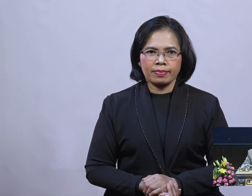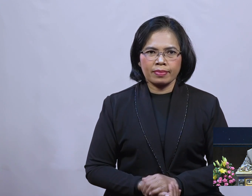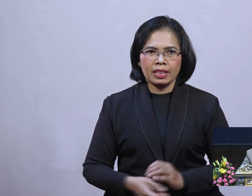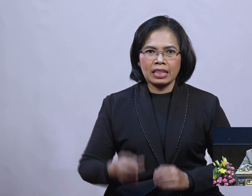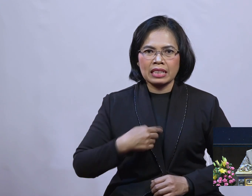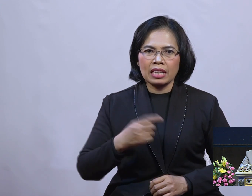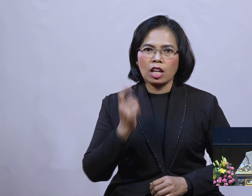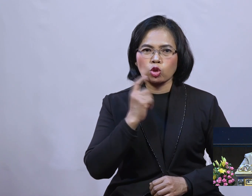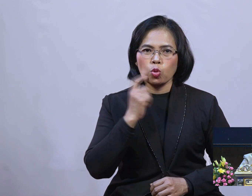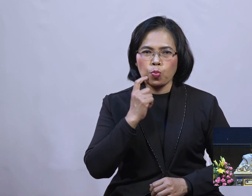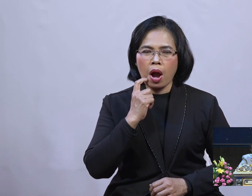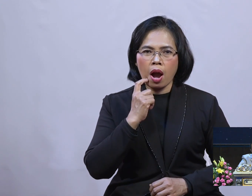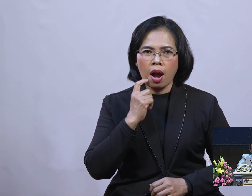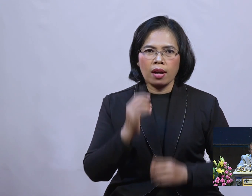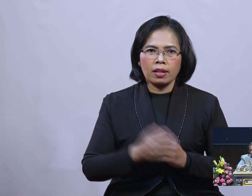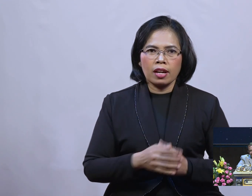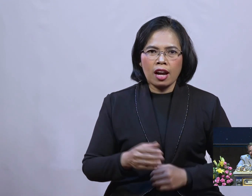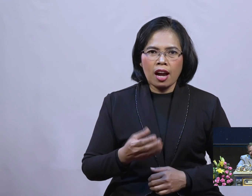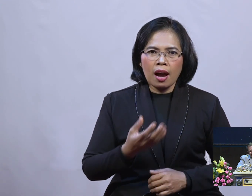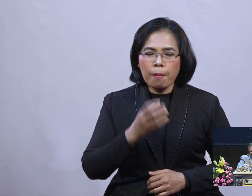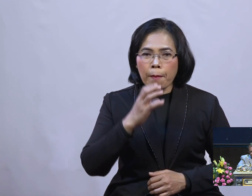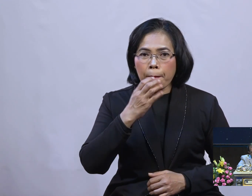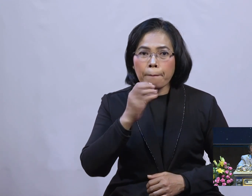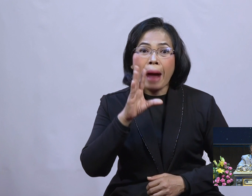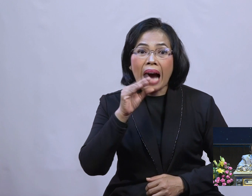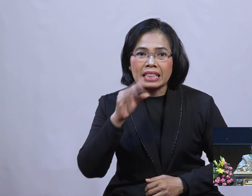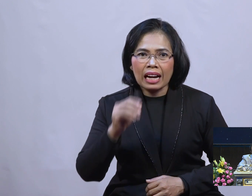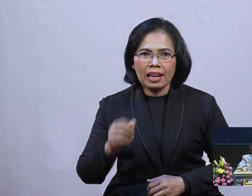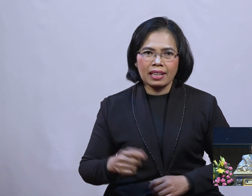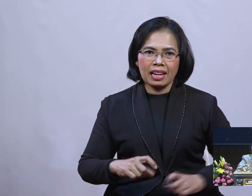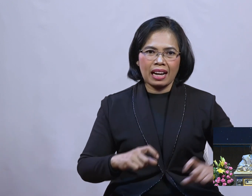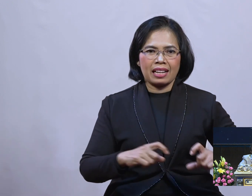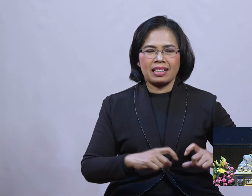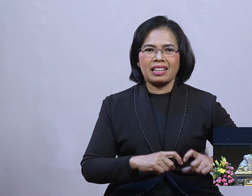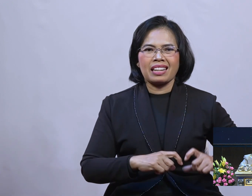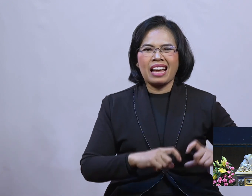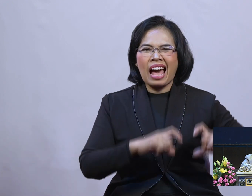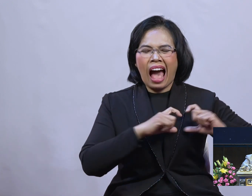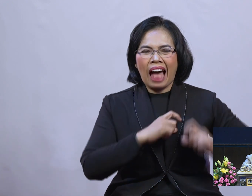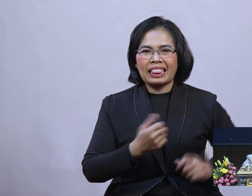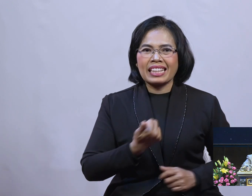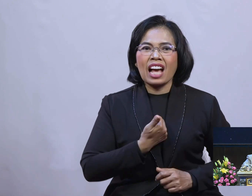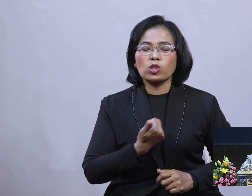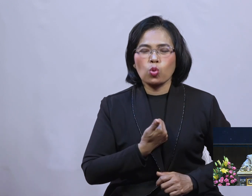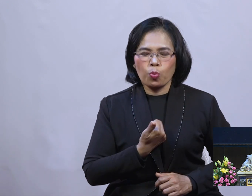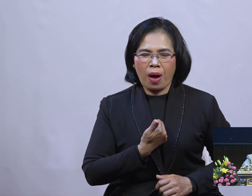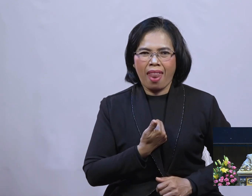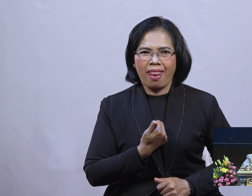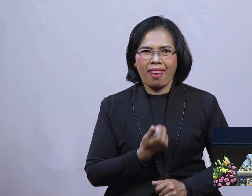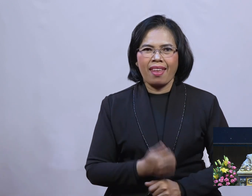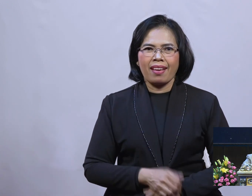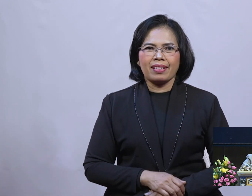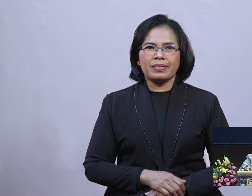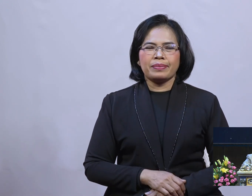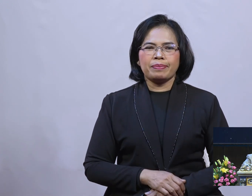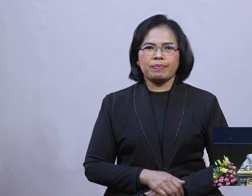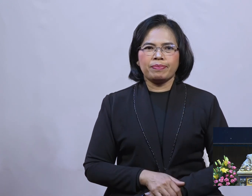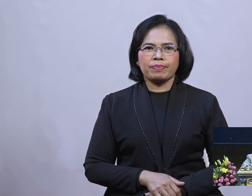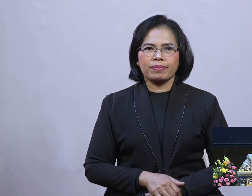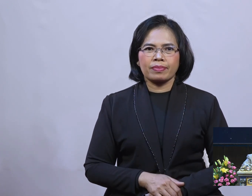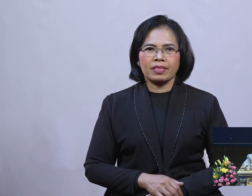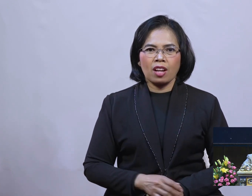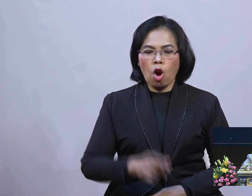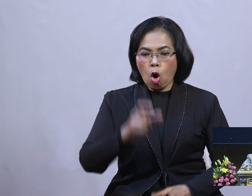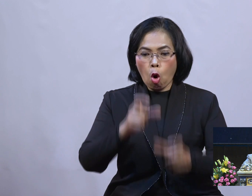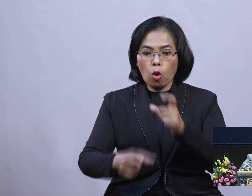ini saya coba membahas akan dengan lebih sopan Hai tapi saya tidak bisa menemukan kacang rebus sopan Hai